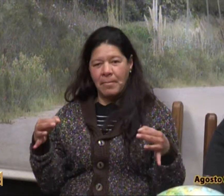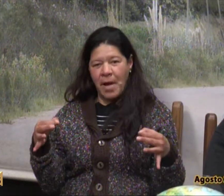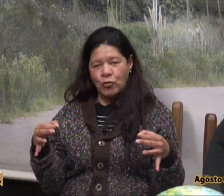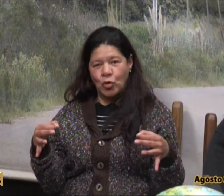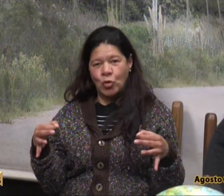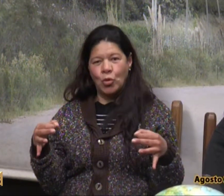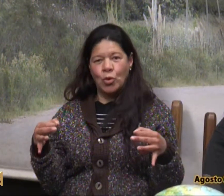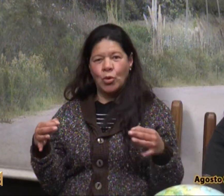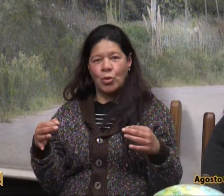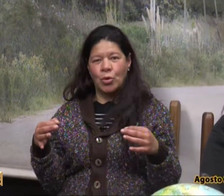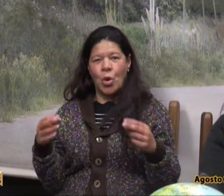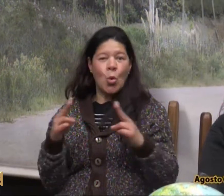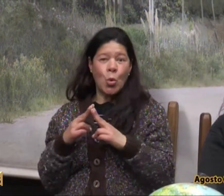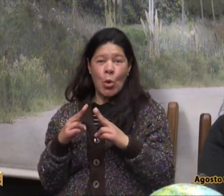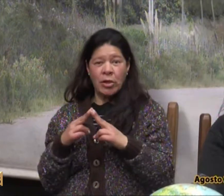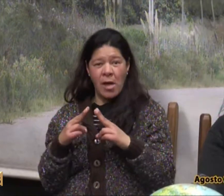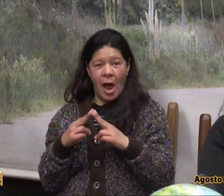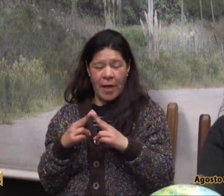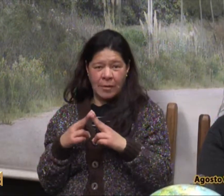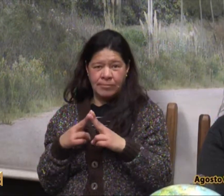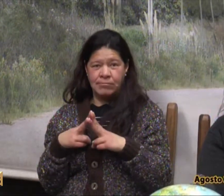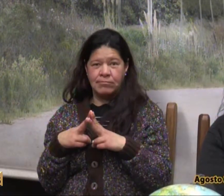Hermanos Cuñados